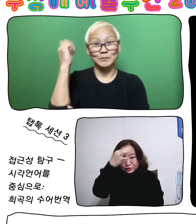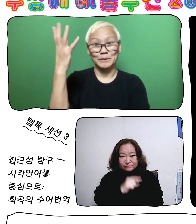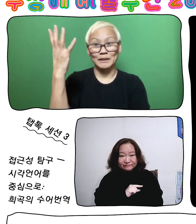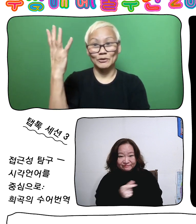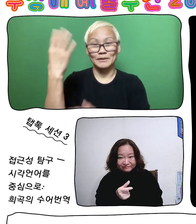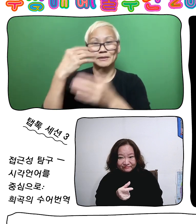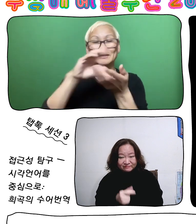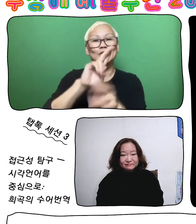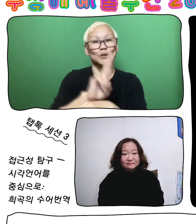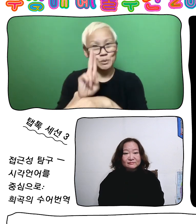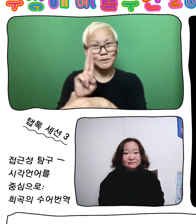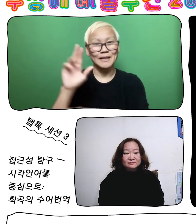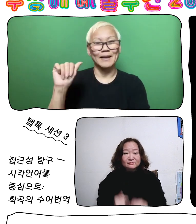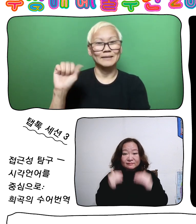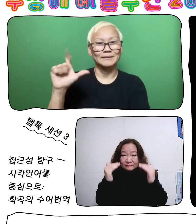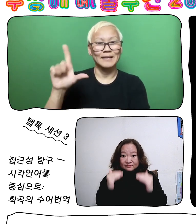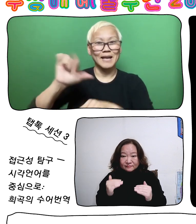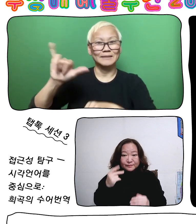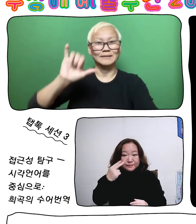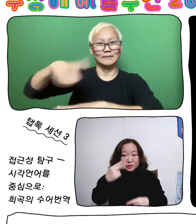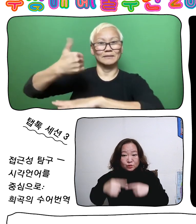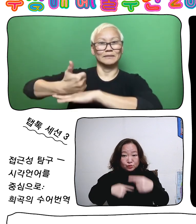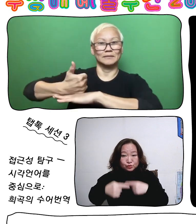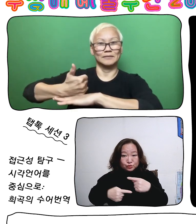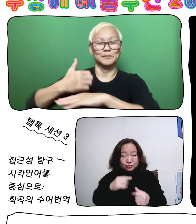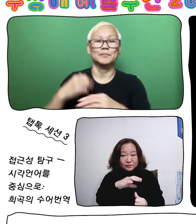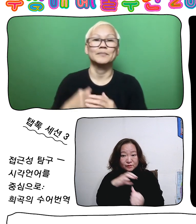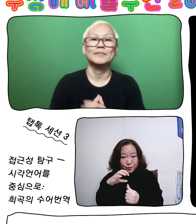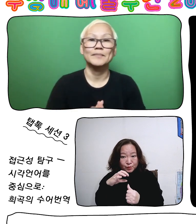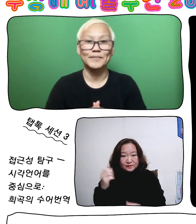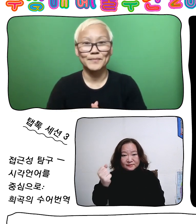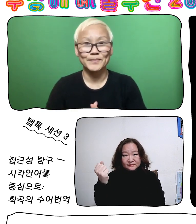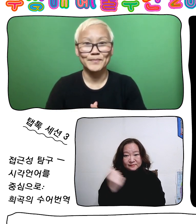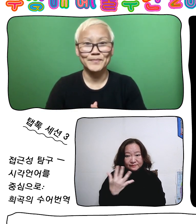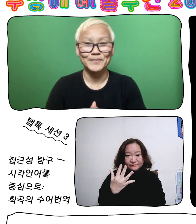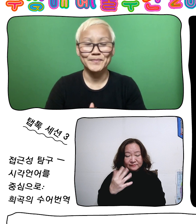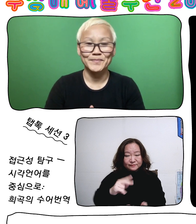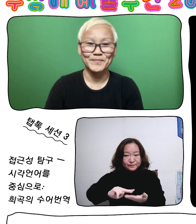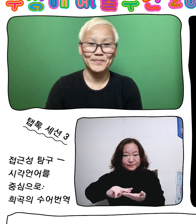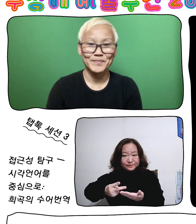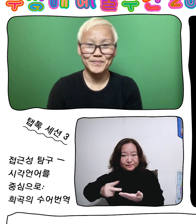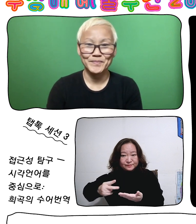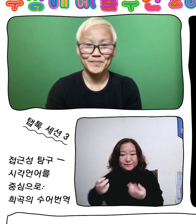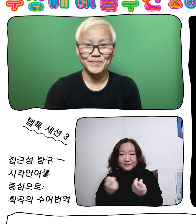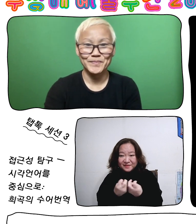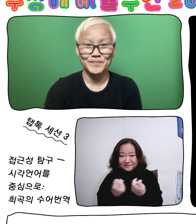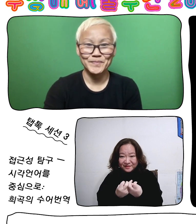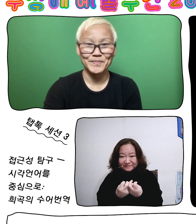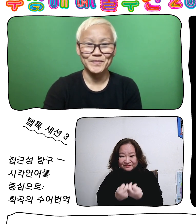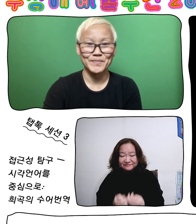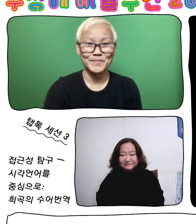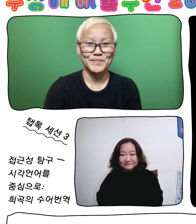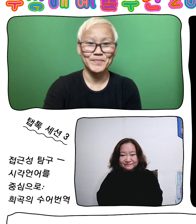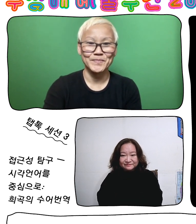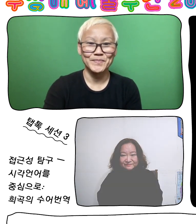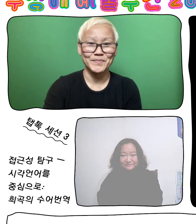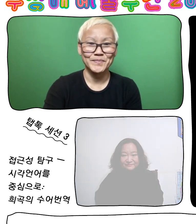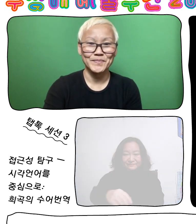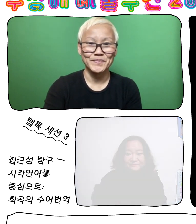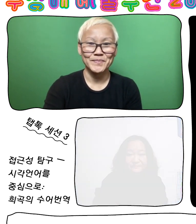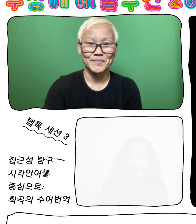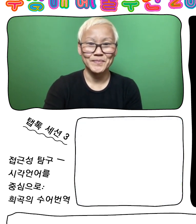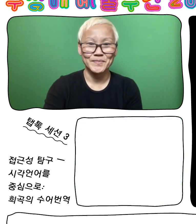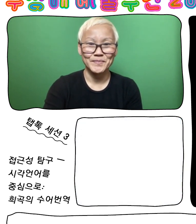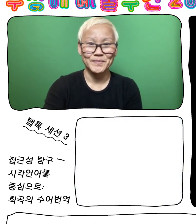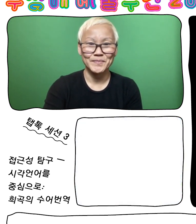예술적 허용 범위 내에서 ASL을 변형하는 과정, 그리고 ASL로 셰익스피어의 작품을 번역하는 과정을 설명할